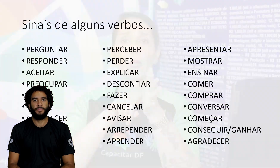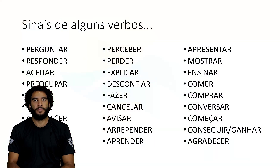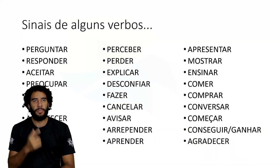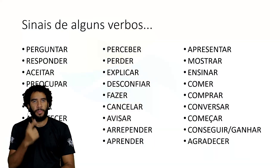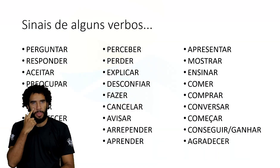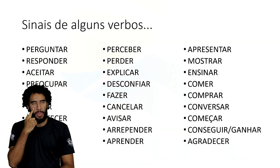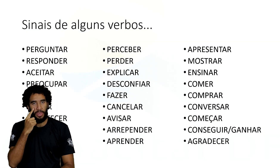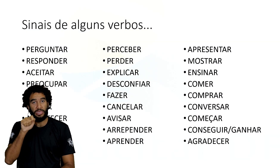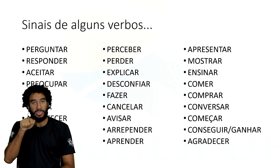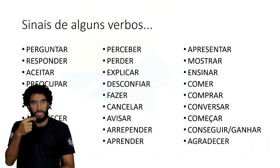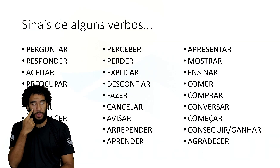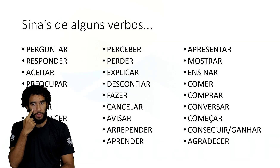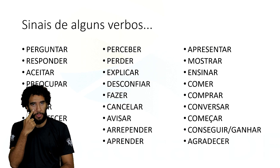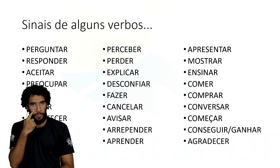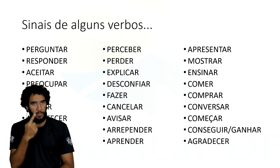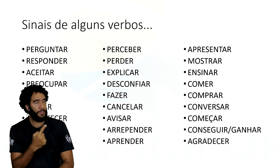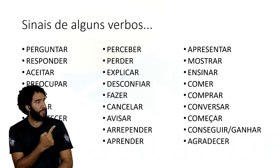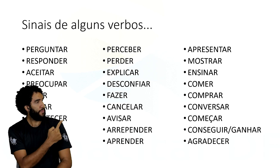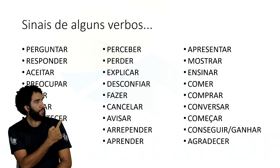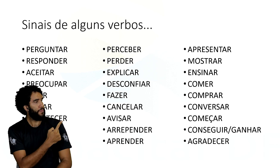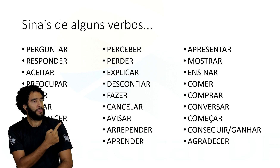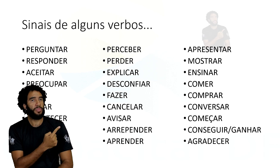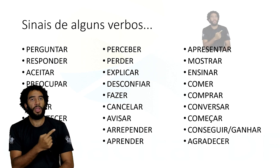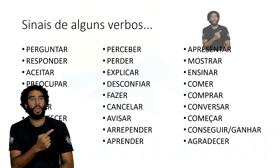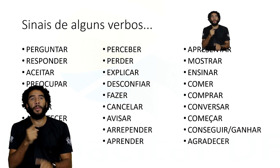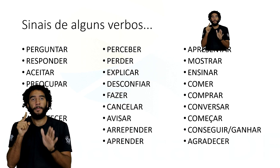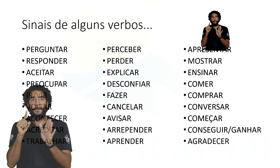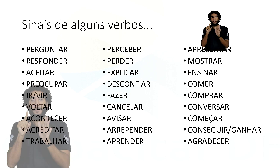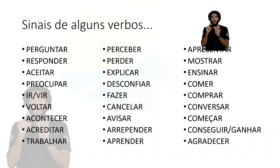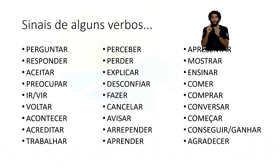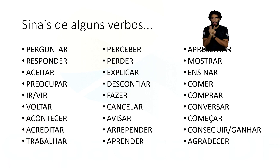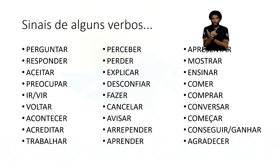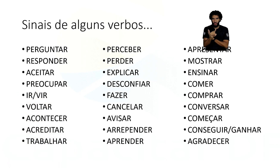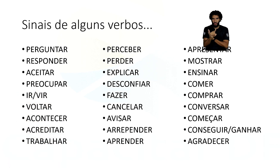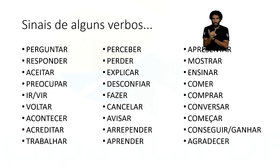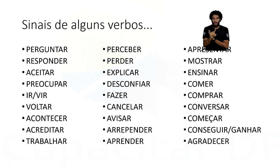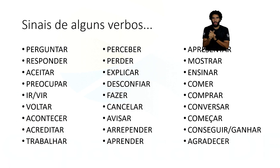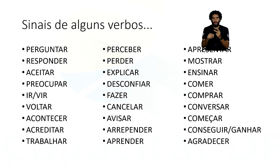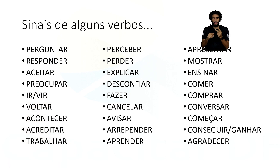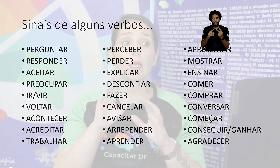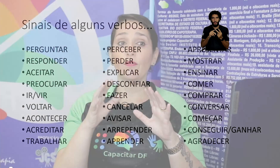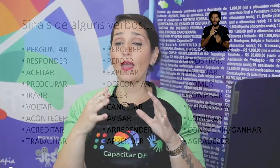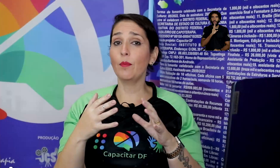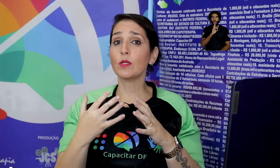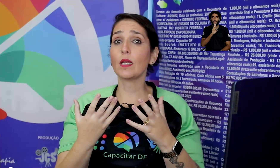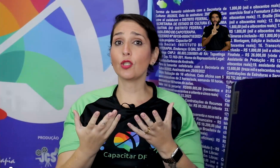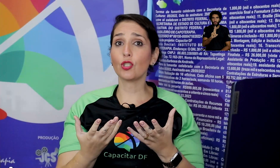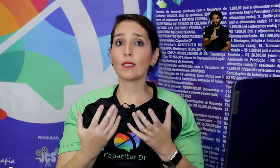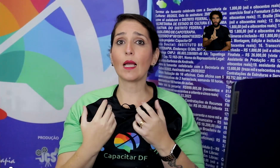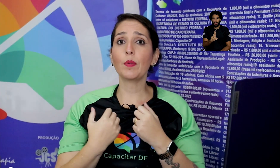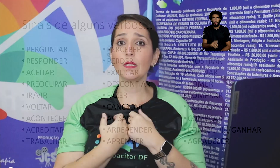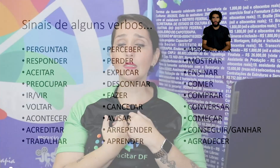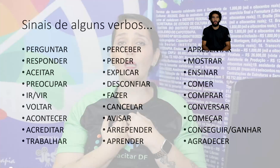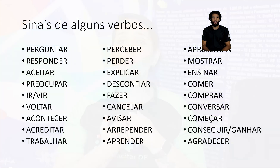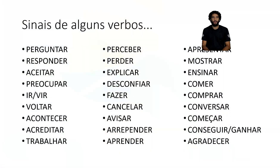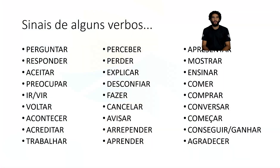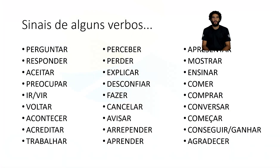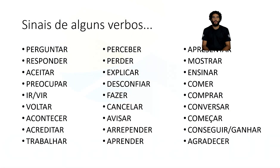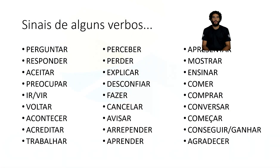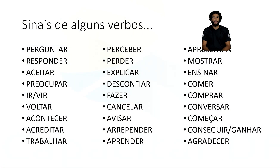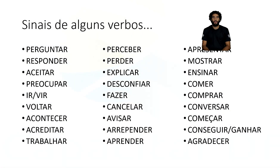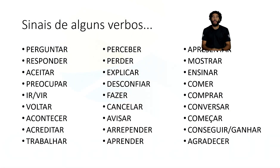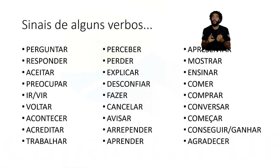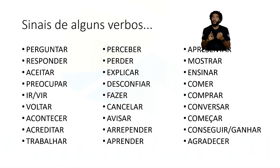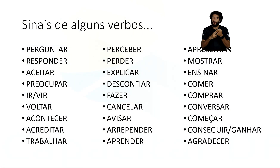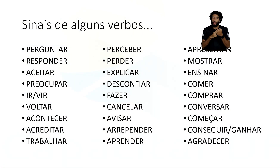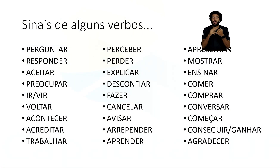o perguntar, que a gente já sabe, né? Perguntar, responder. Verbos que a gente já sabe que são verbos